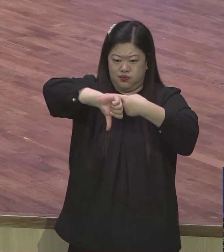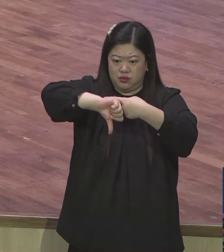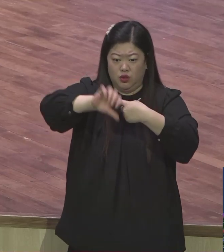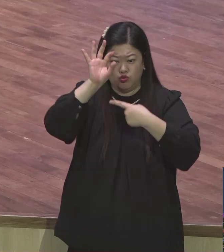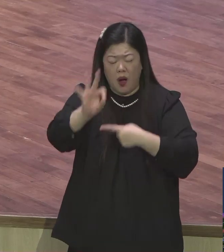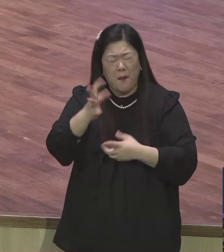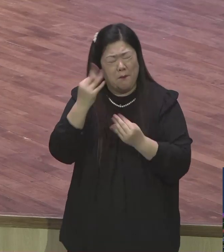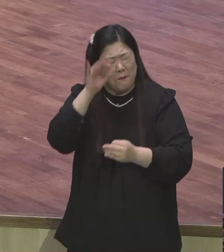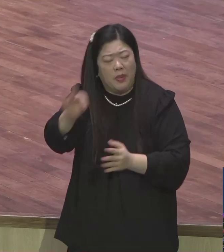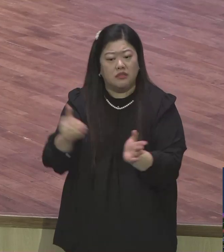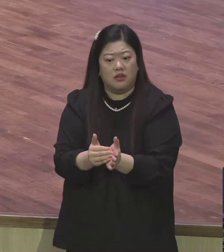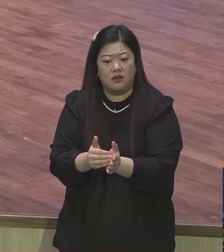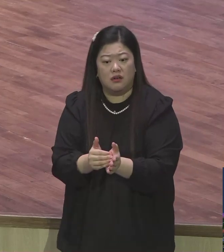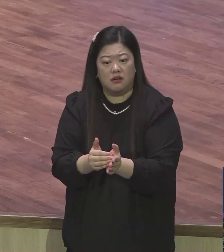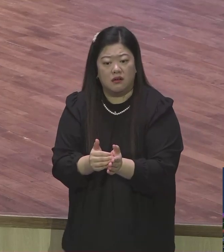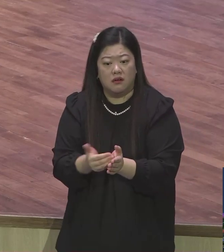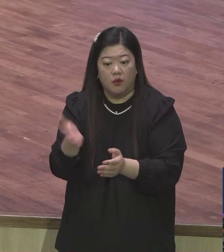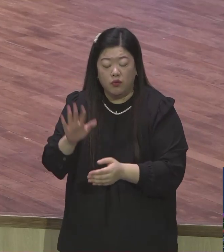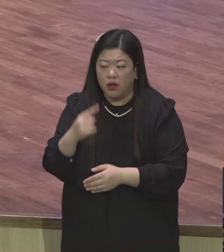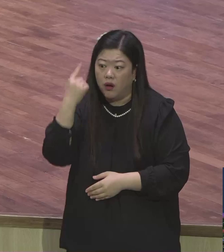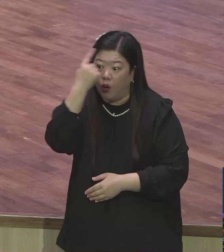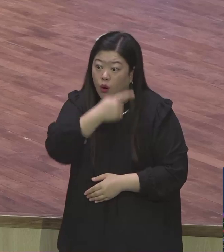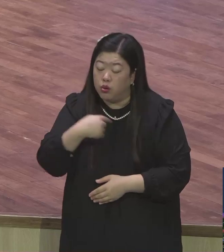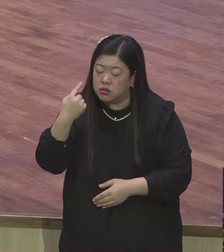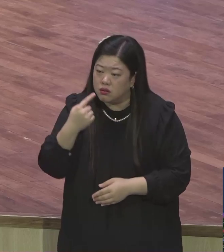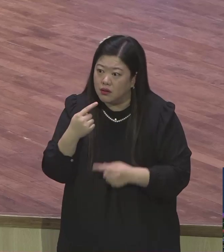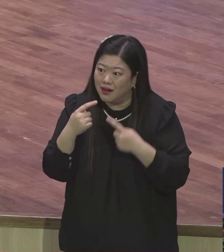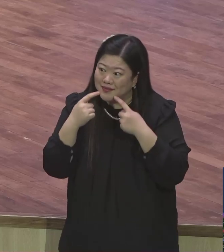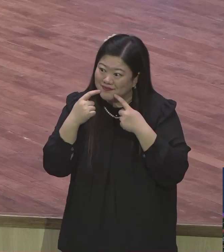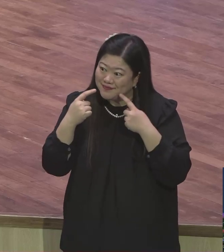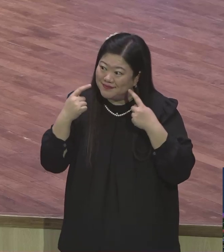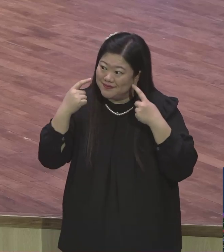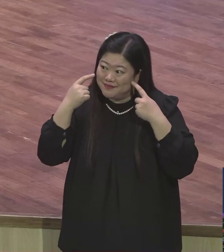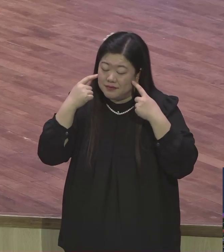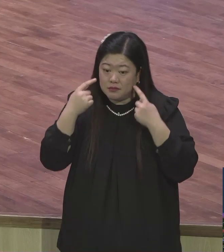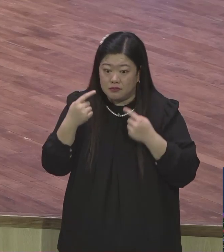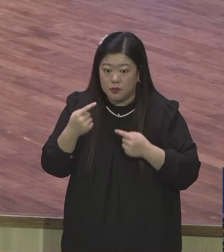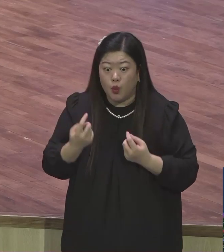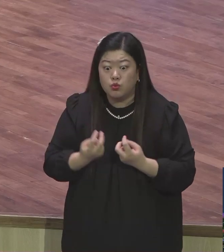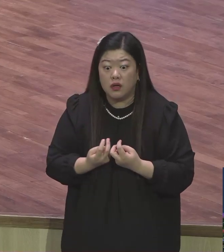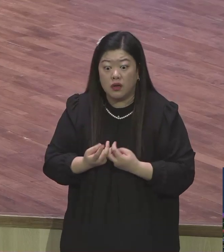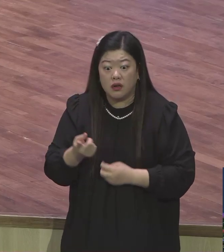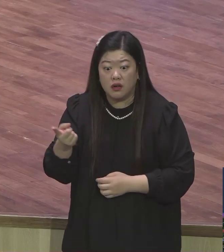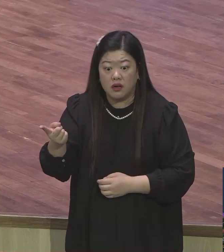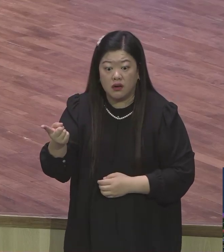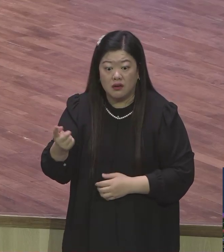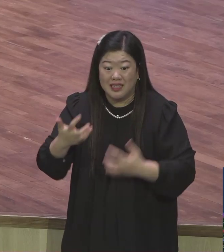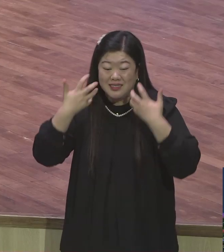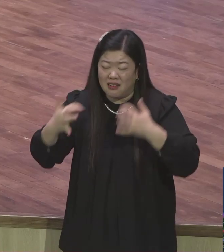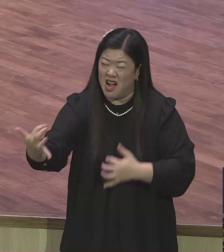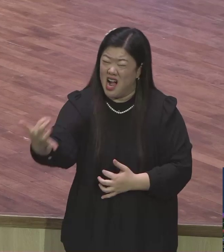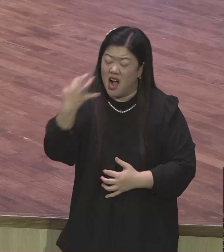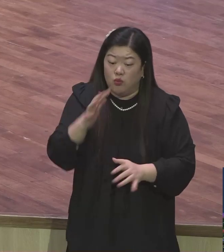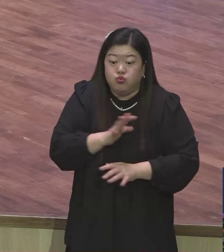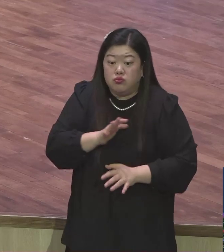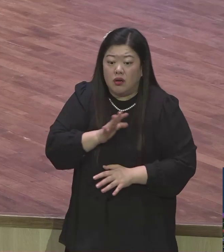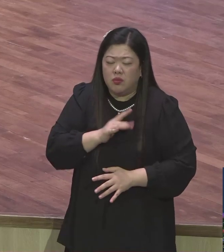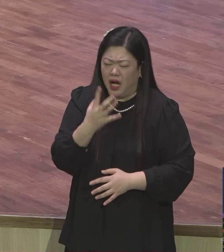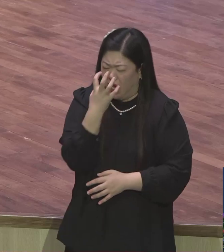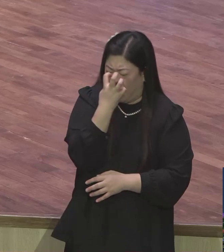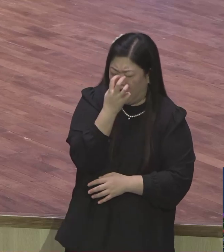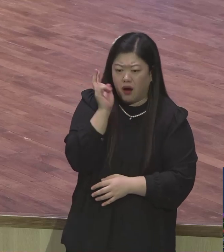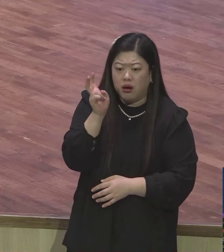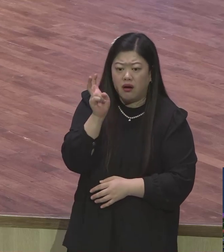모습을 봤어요. 기독교인들이 찬양하고 있어요. 화형을 당하는데 찬양하고 있어요. 그야말로